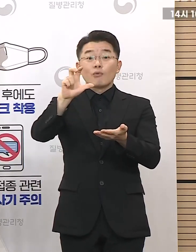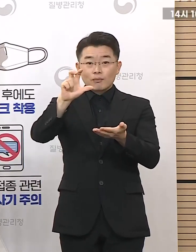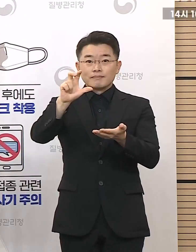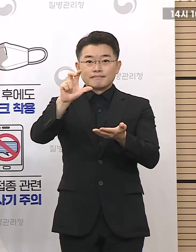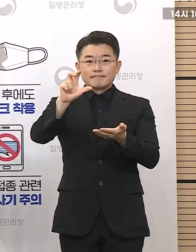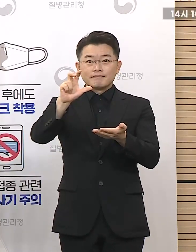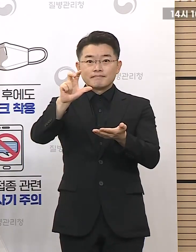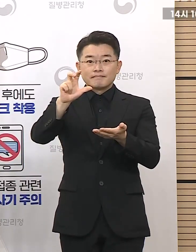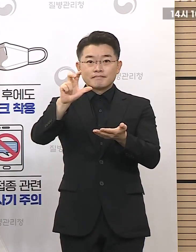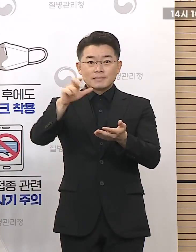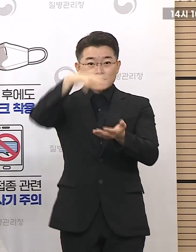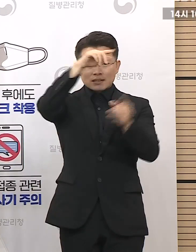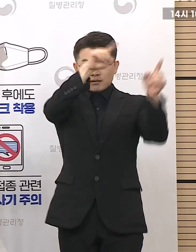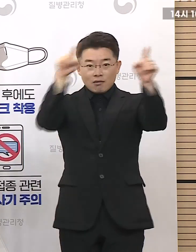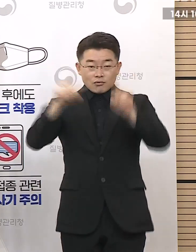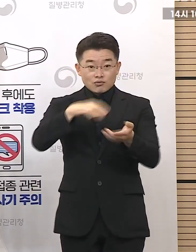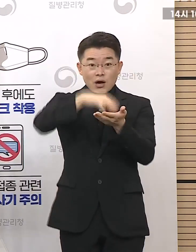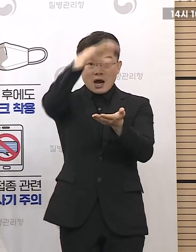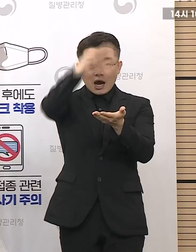8,725명으로 전 국민의